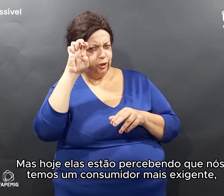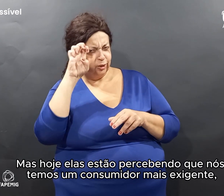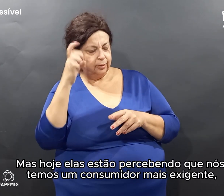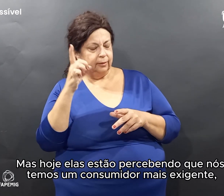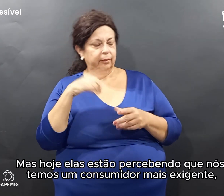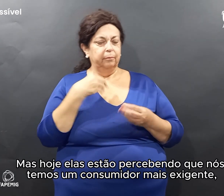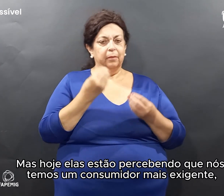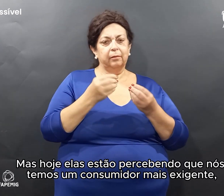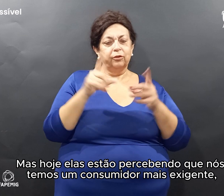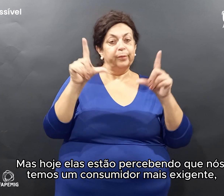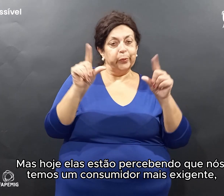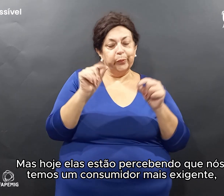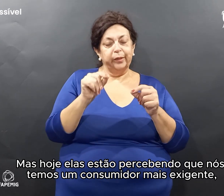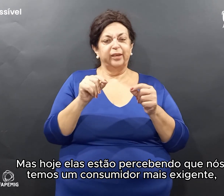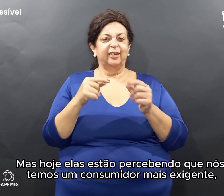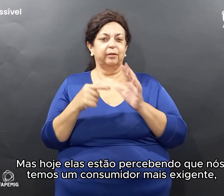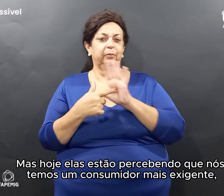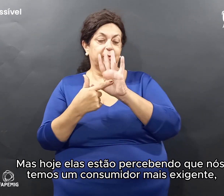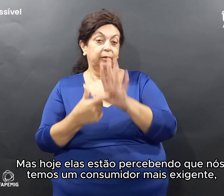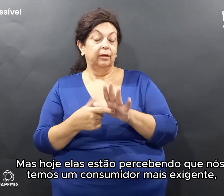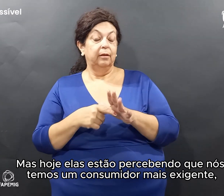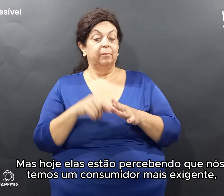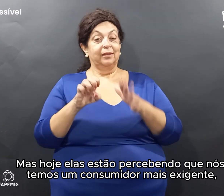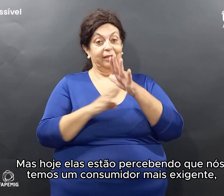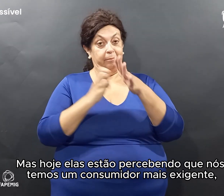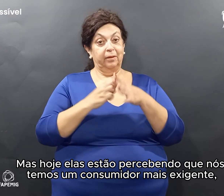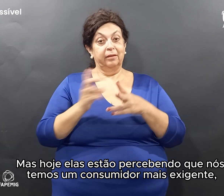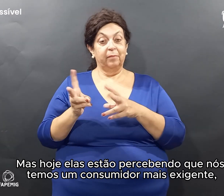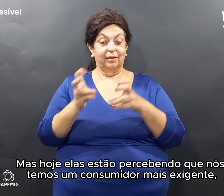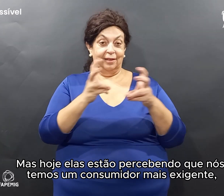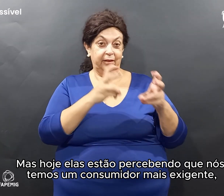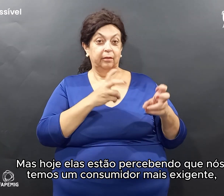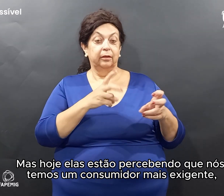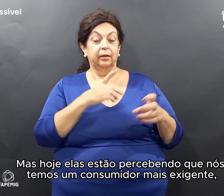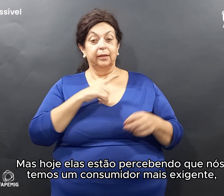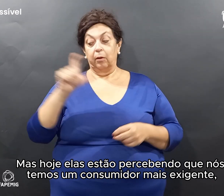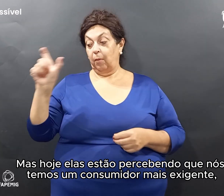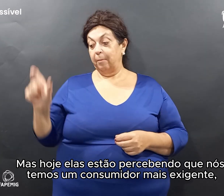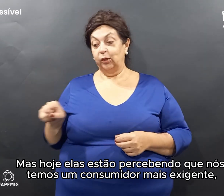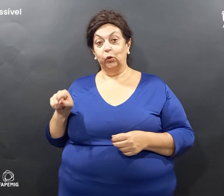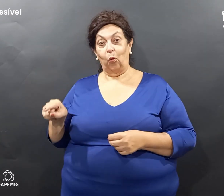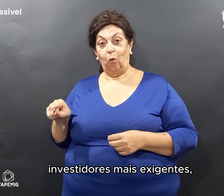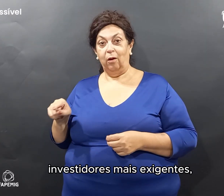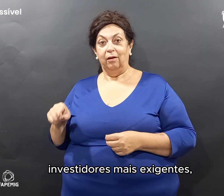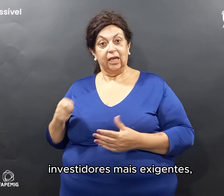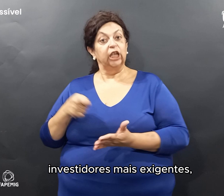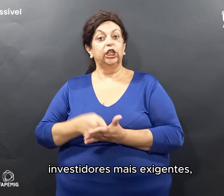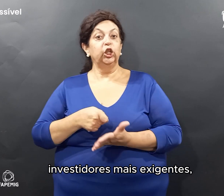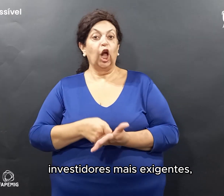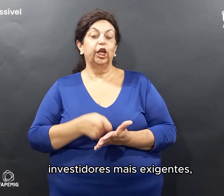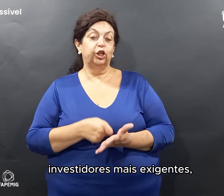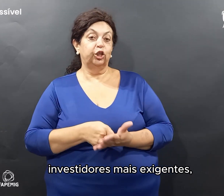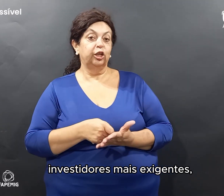elas estão percebendo que nós temos aí um consumidor mais exigente, investidores mais